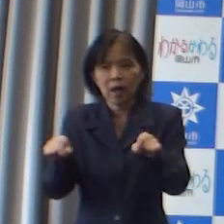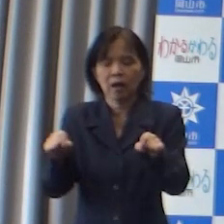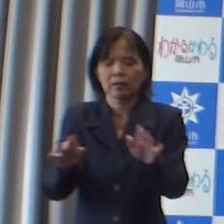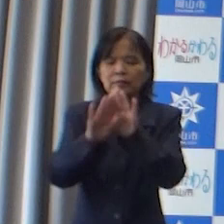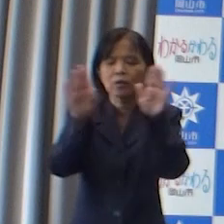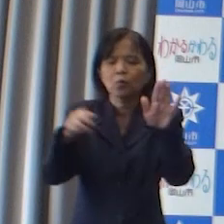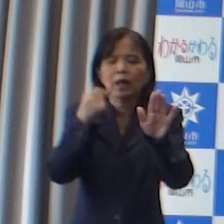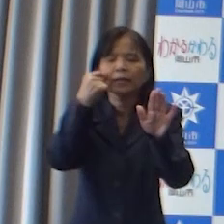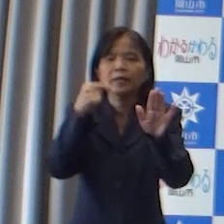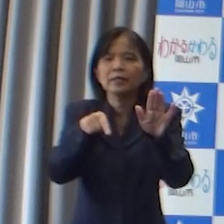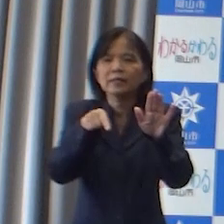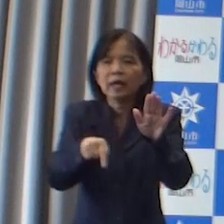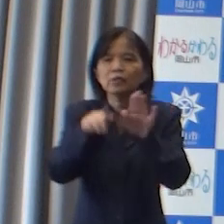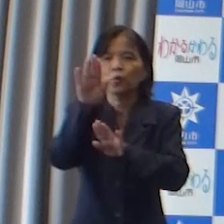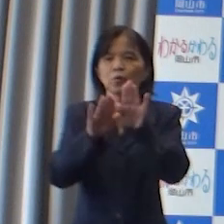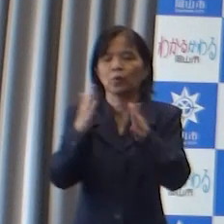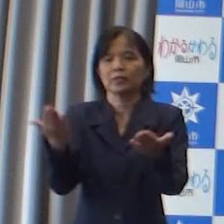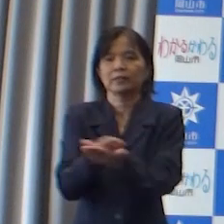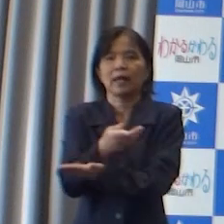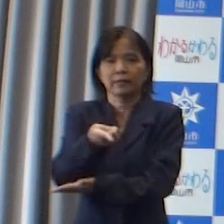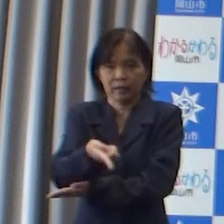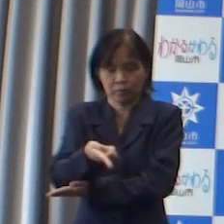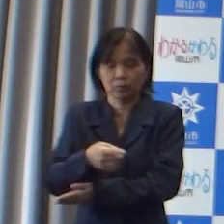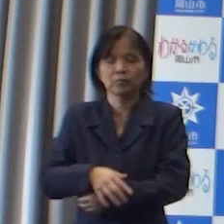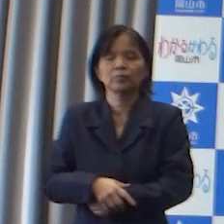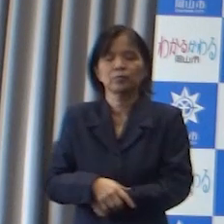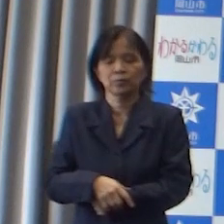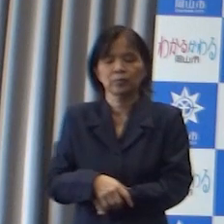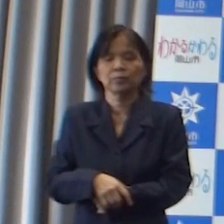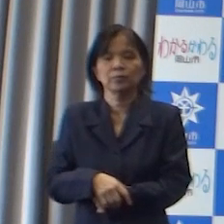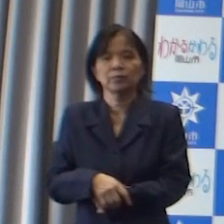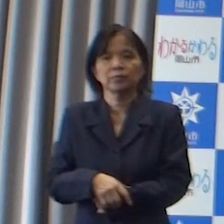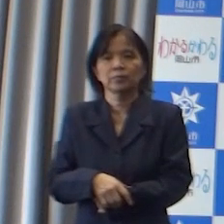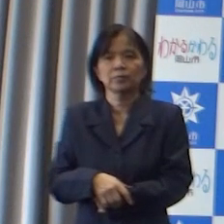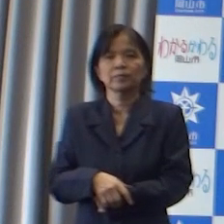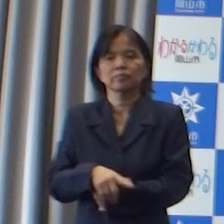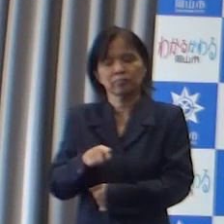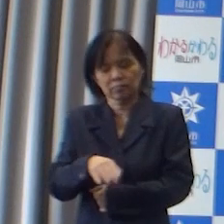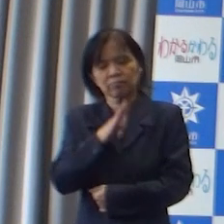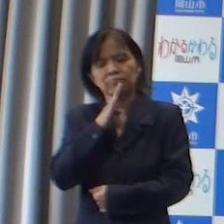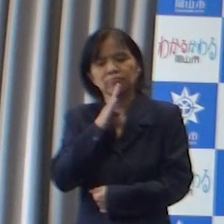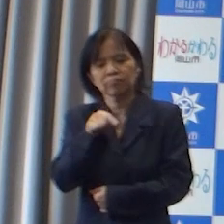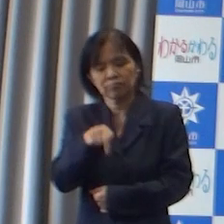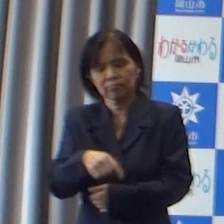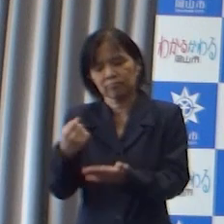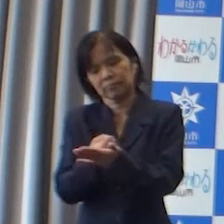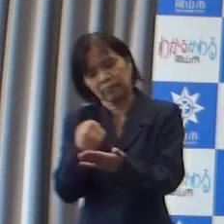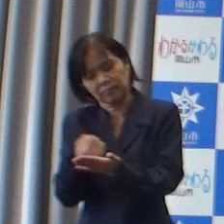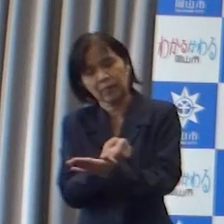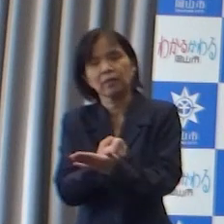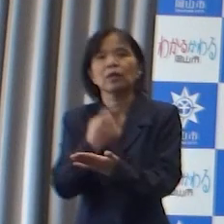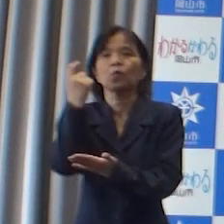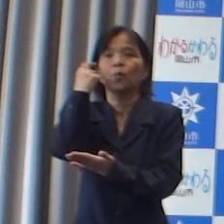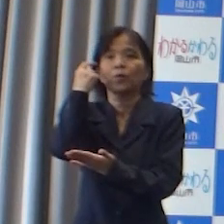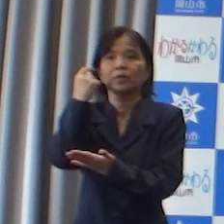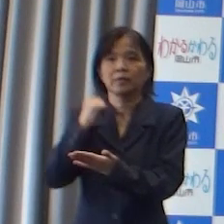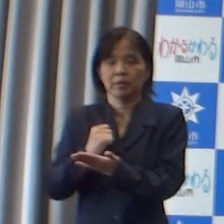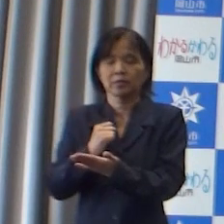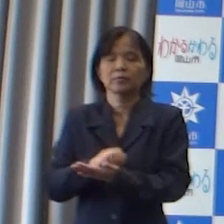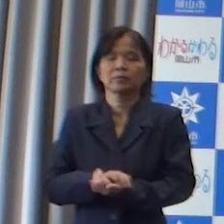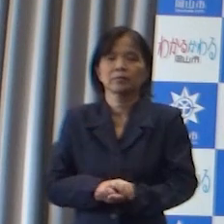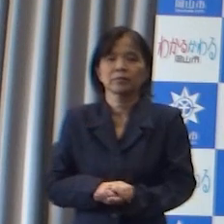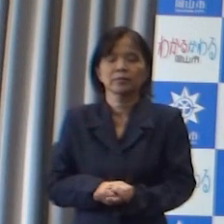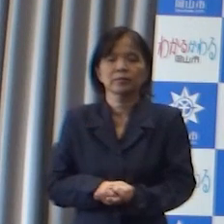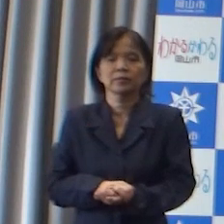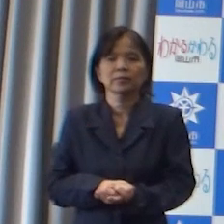まあ、できなくなったというように聞いております。ある面残念だというように思っ